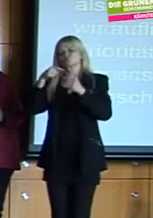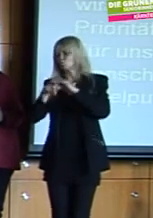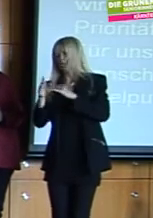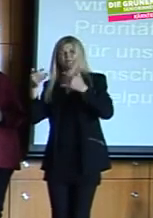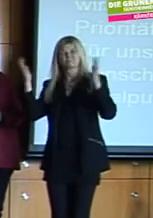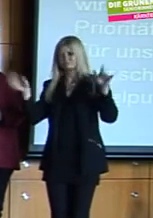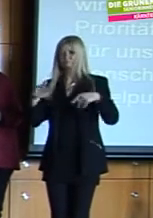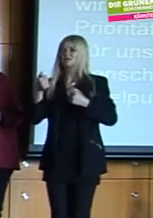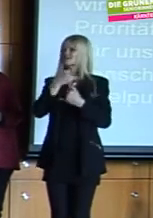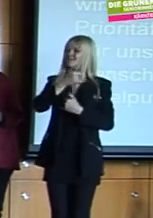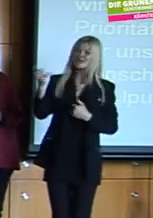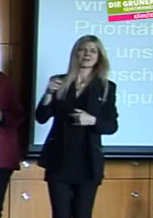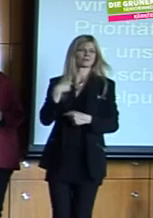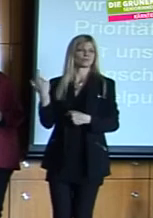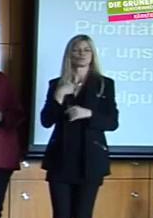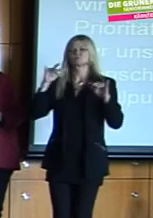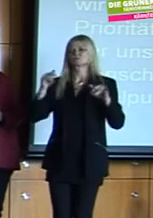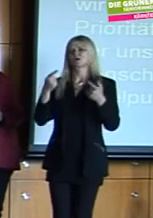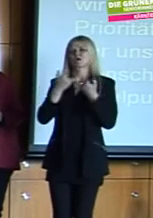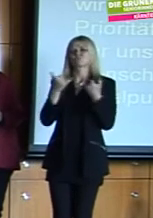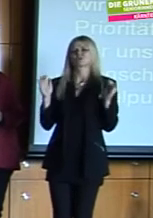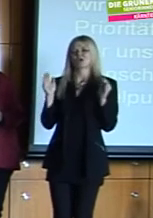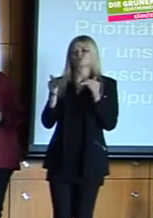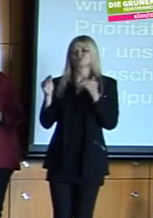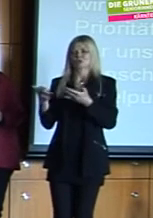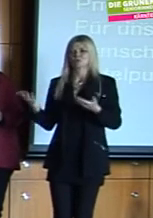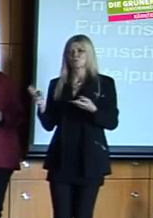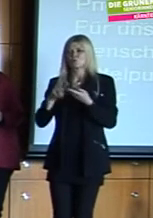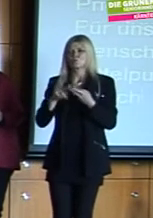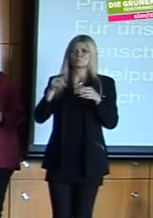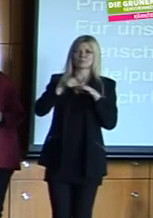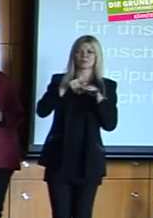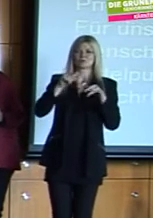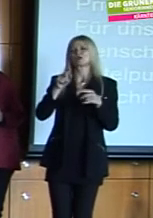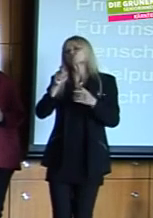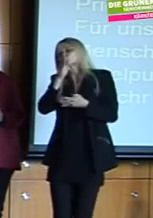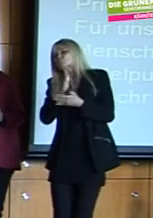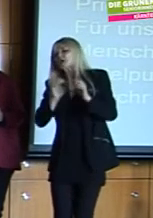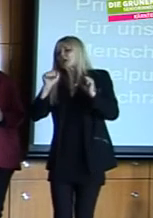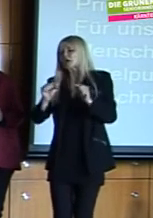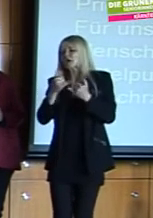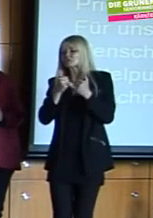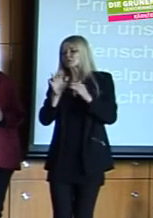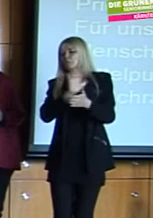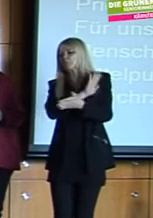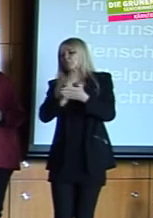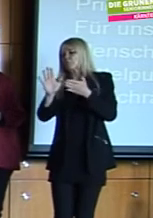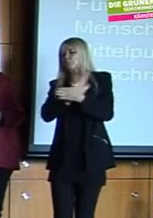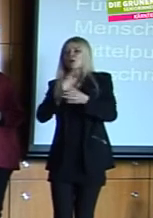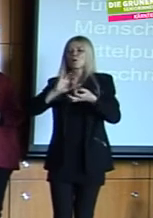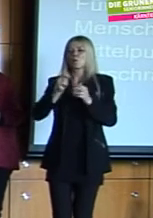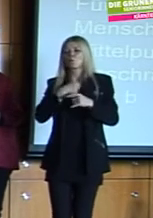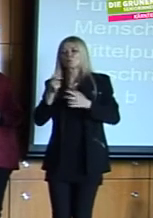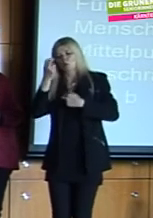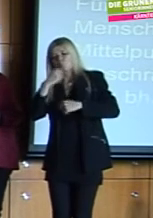in irgendeinem Bereich Einschränkungen, Behinderungen, nur kann man das teilweise kaschieren oder geht darüber hinweg, dass das in den Mittelpunkt gestellt